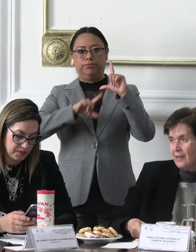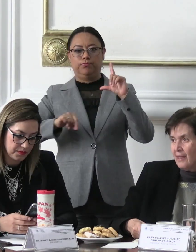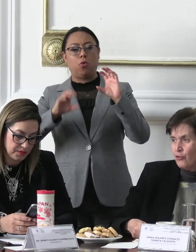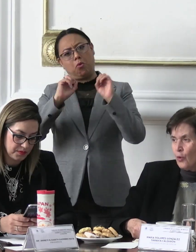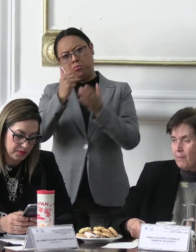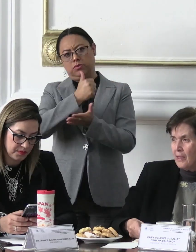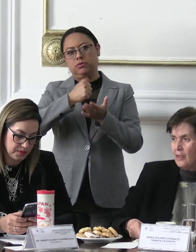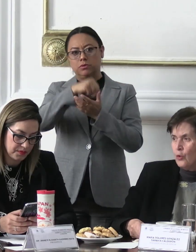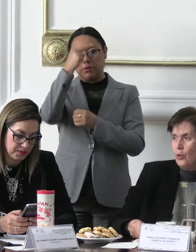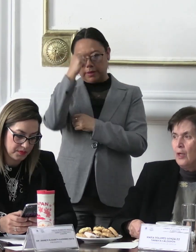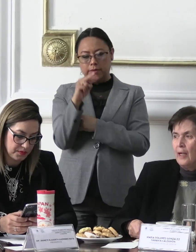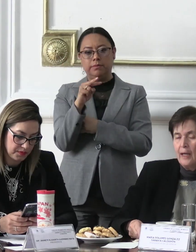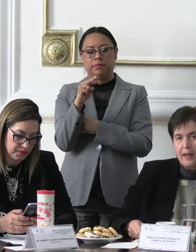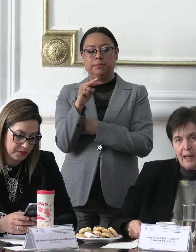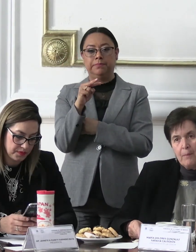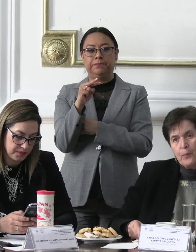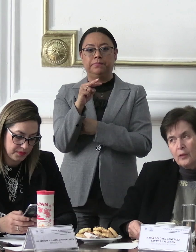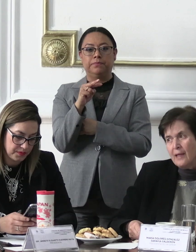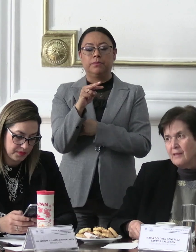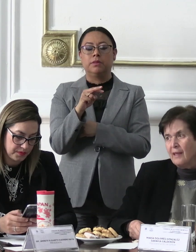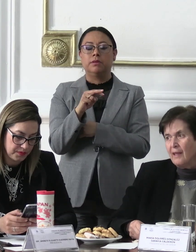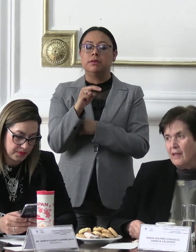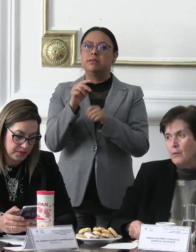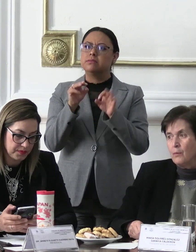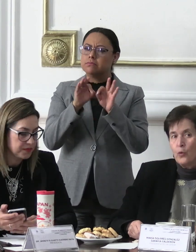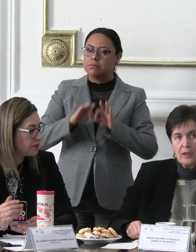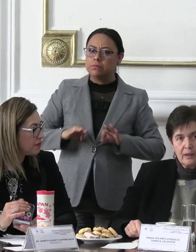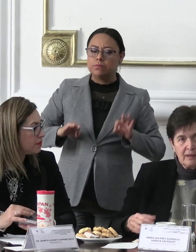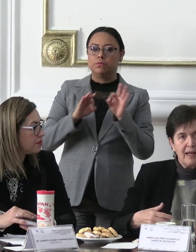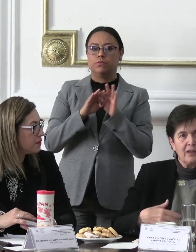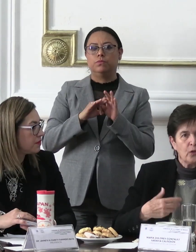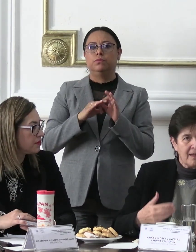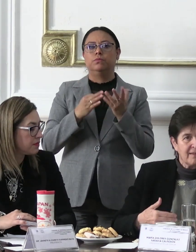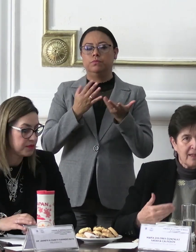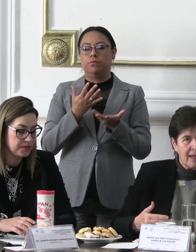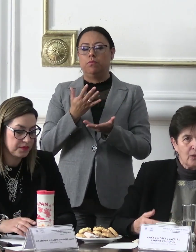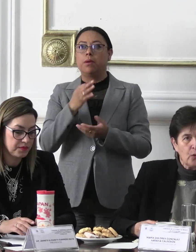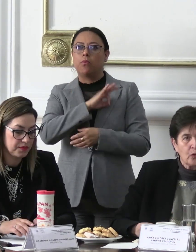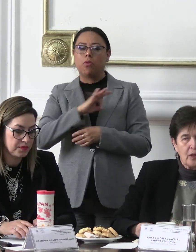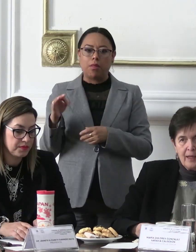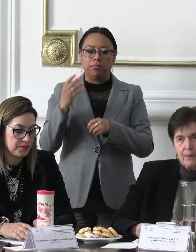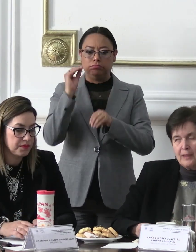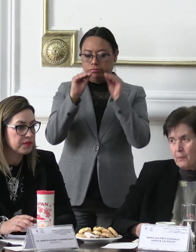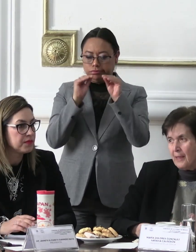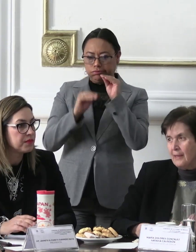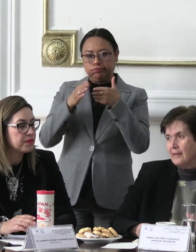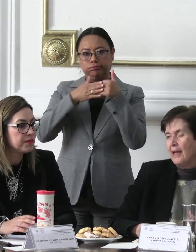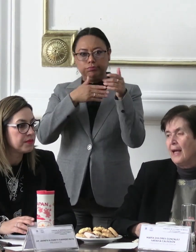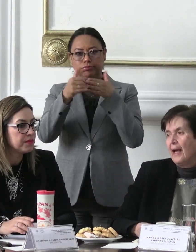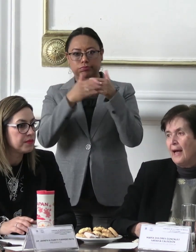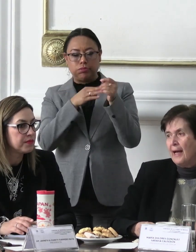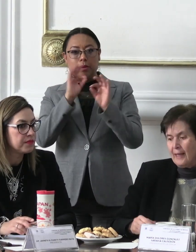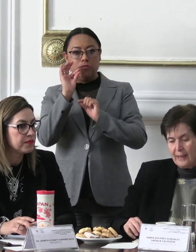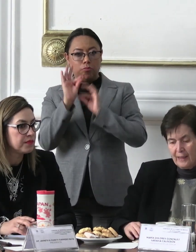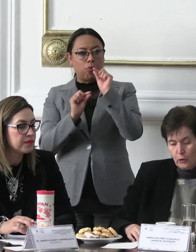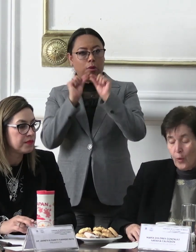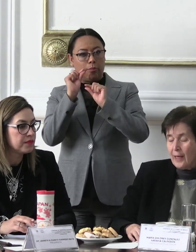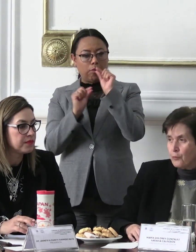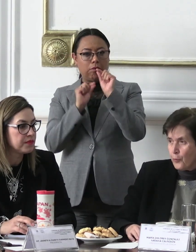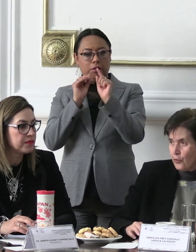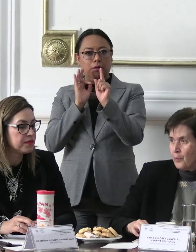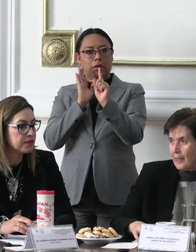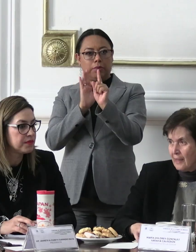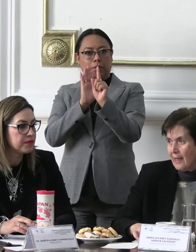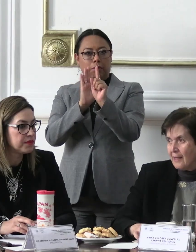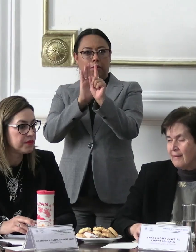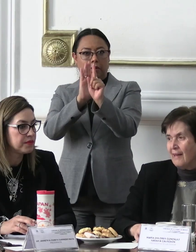local también de la Ciudad de México la importancia de ir modernizando y acercándonos cada vez más a todas